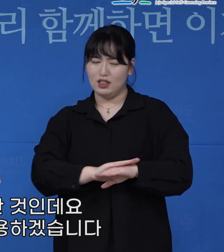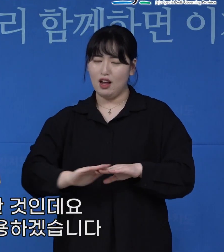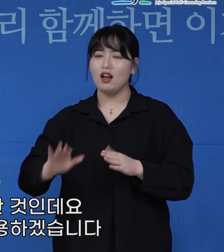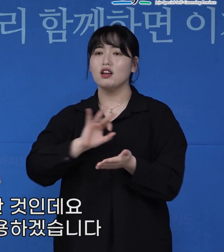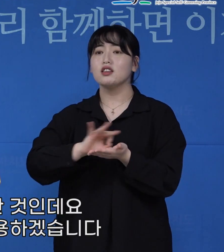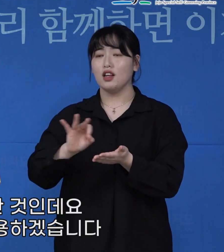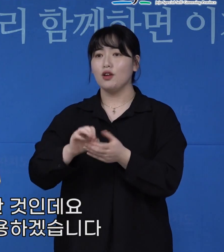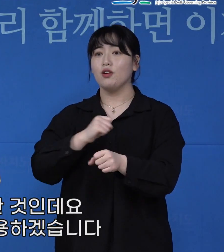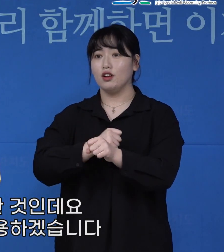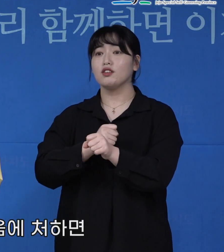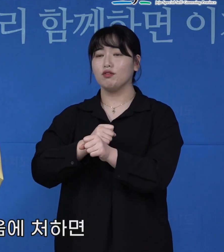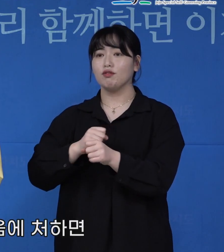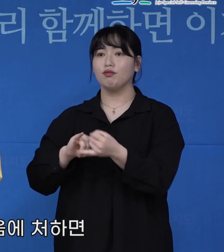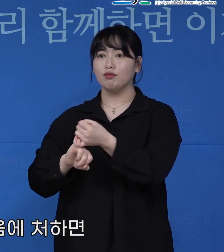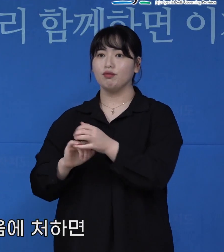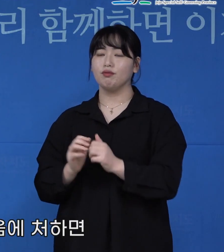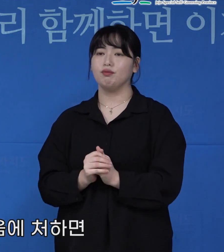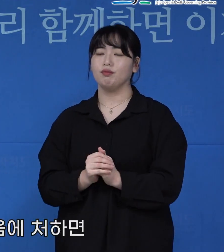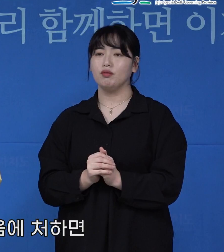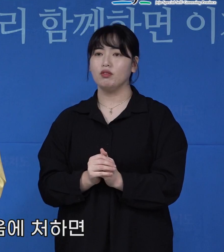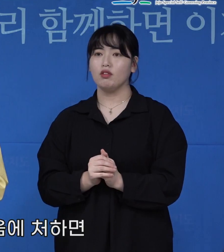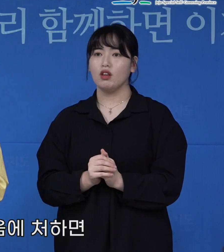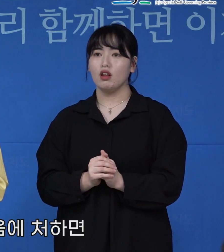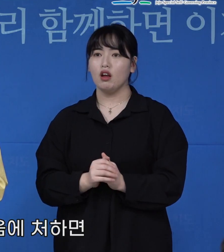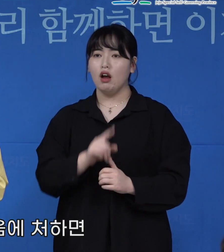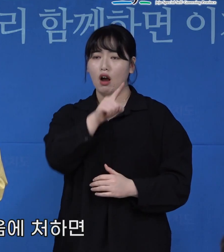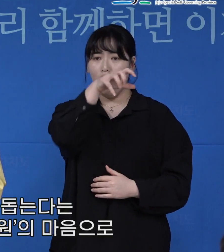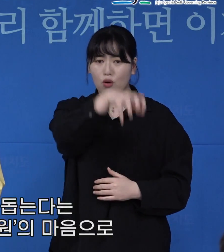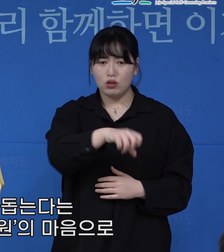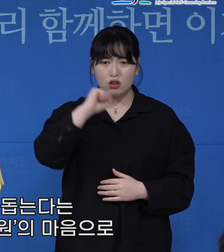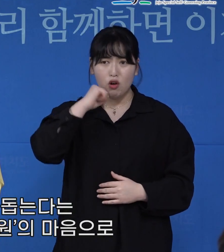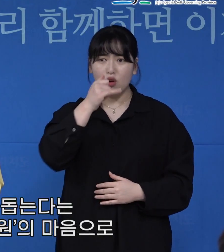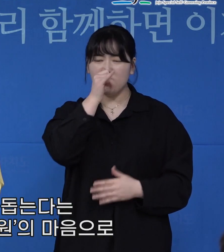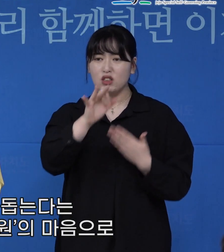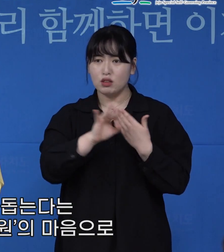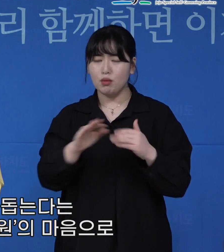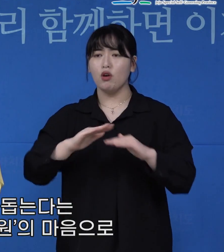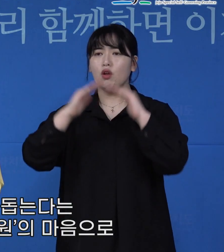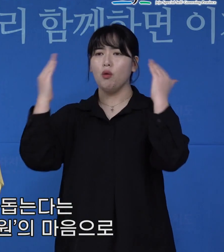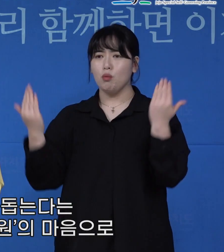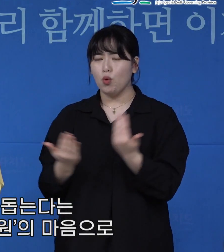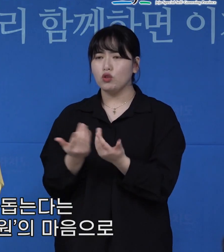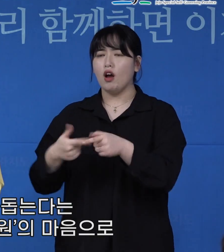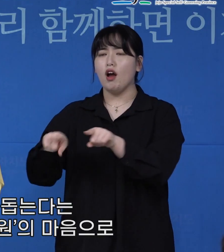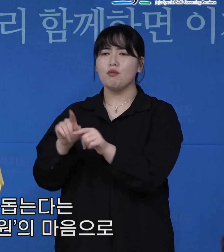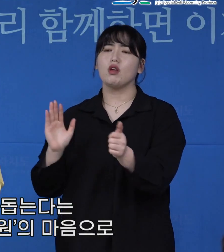잘 사용하겠습니다. 한 곳이 어려움에 처하면 모두가 함께